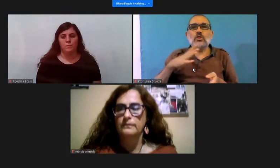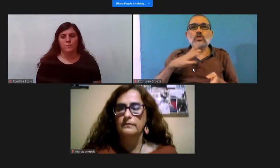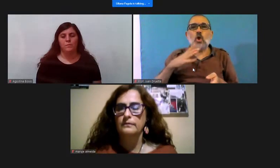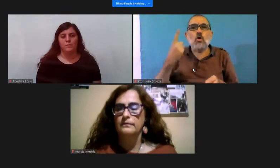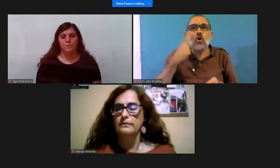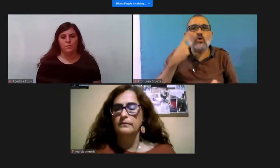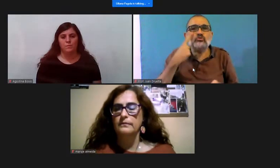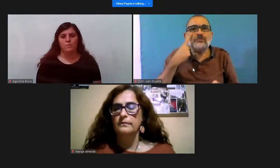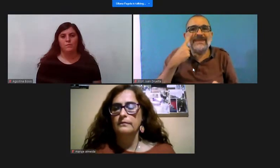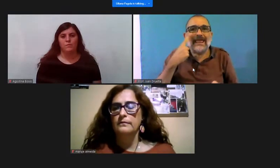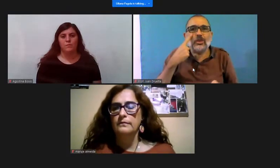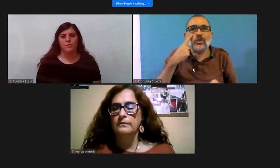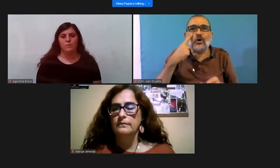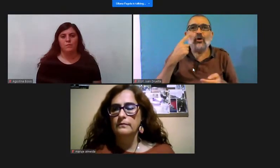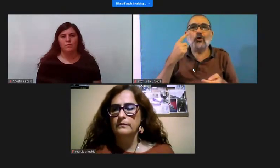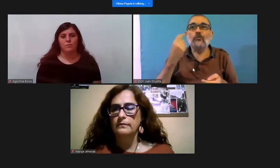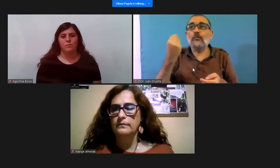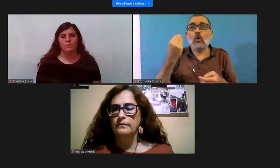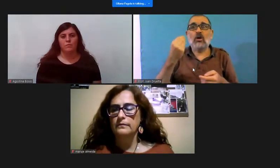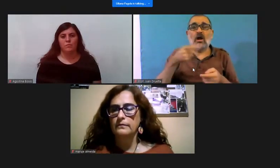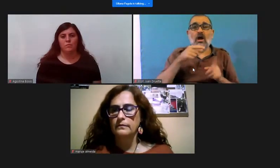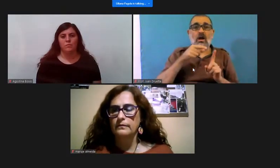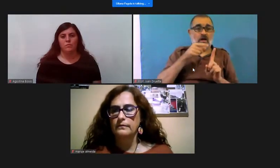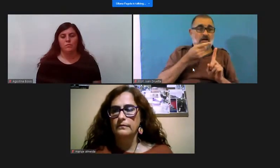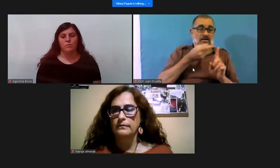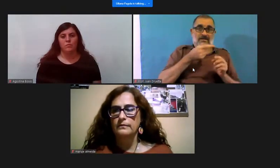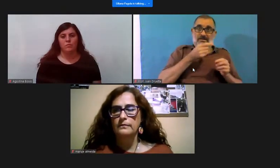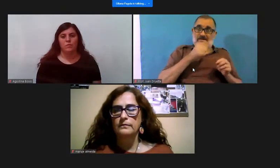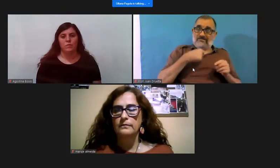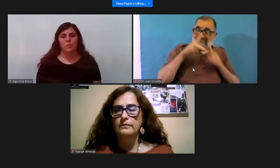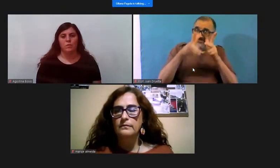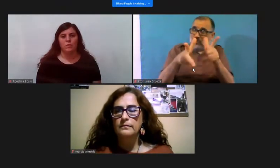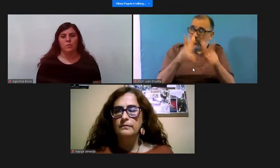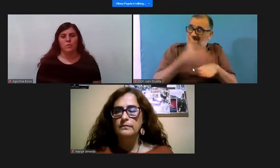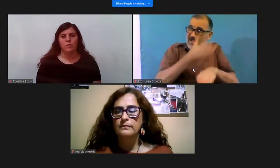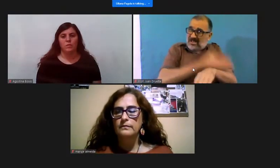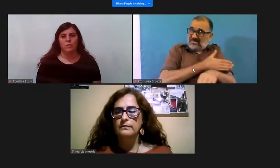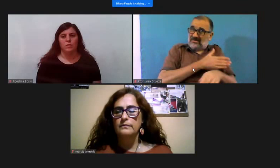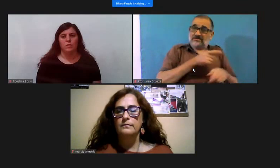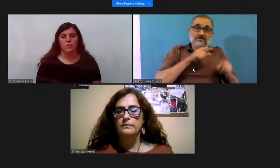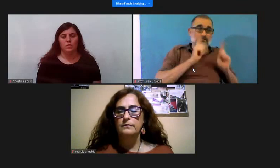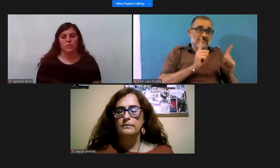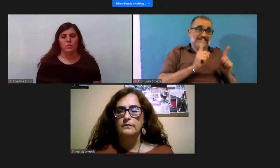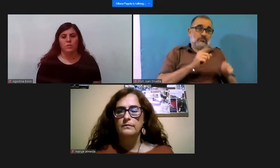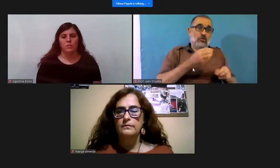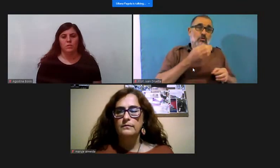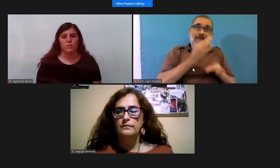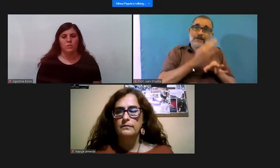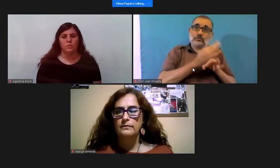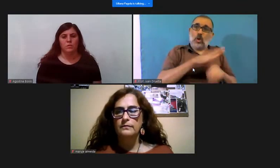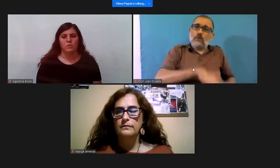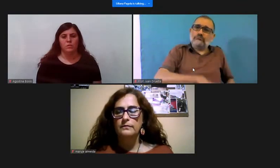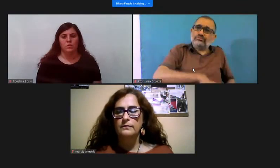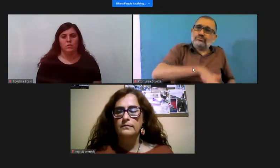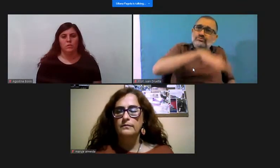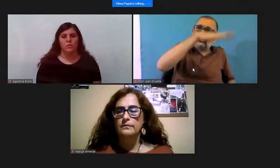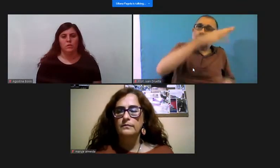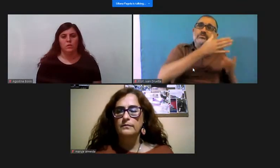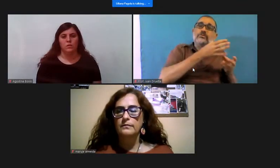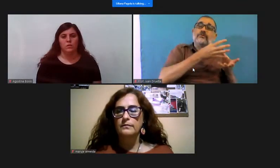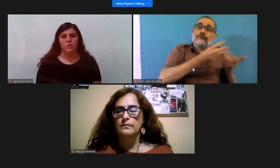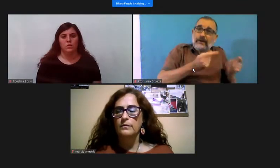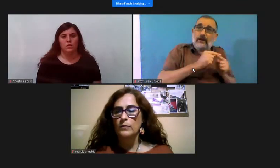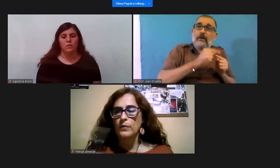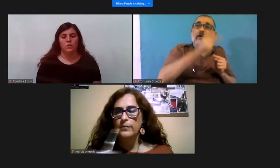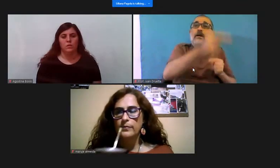esta idea que no es que en realidad digamos que faltó conocimiento, ¿no? Pero como yo decía antes, lo